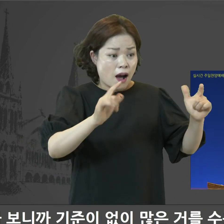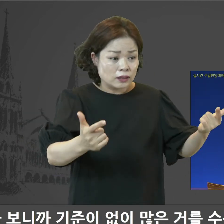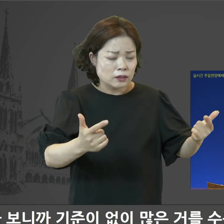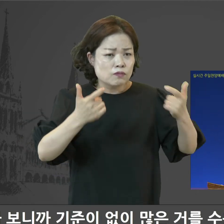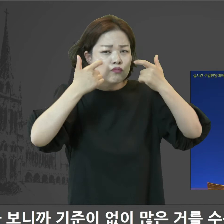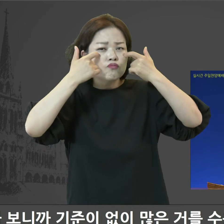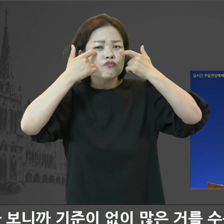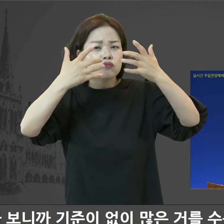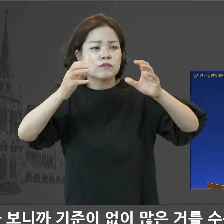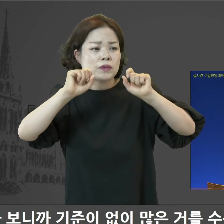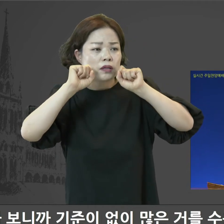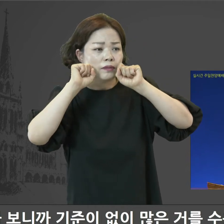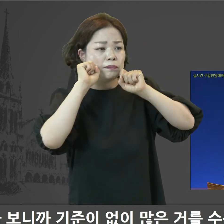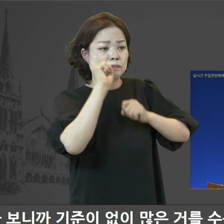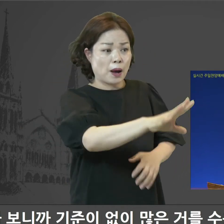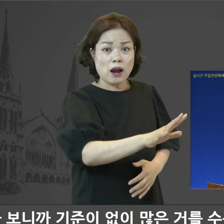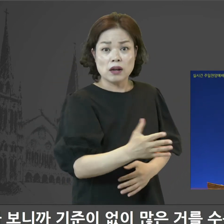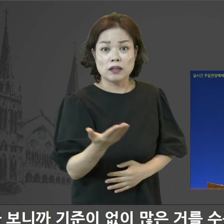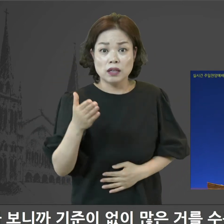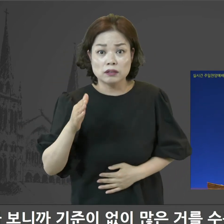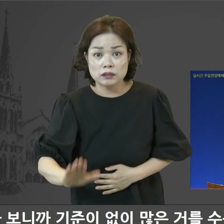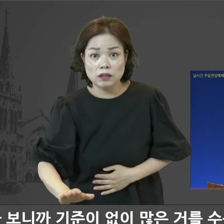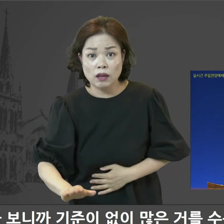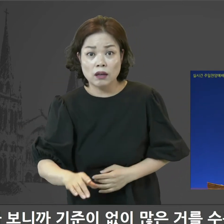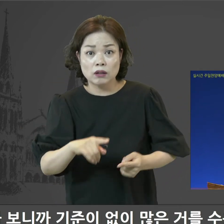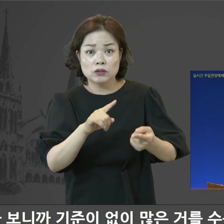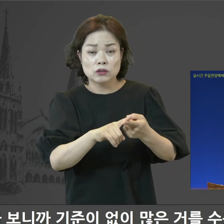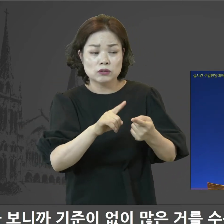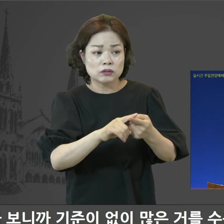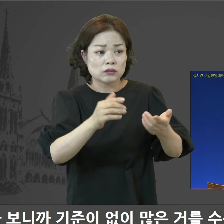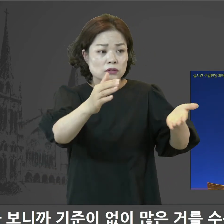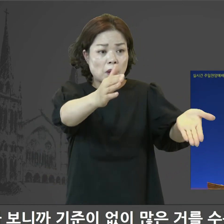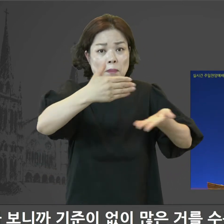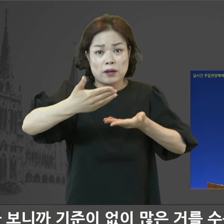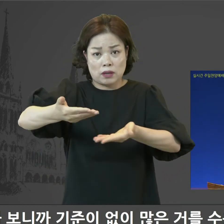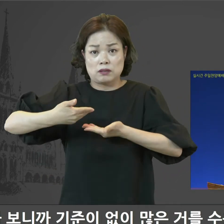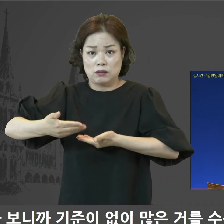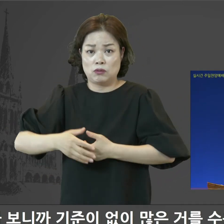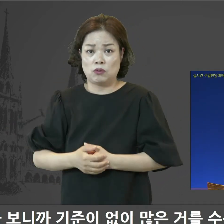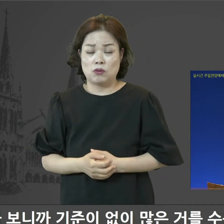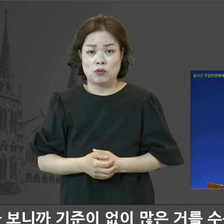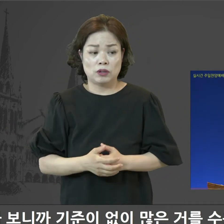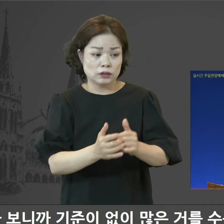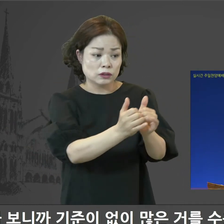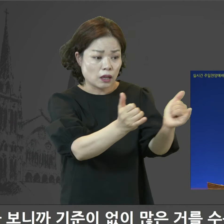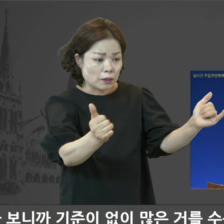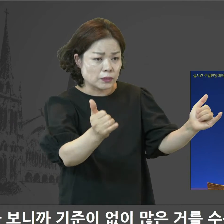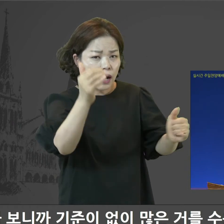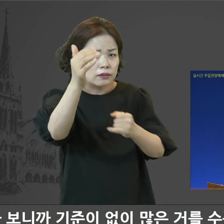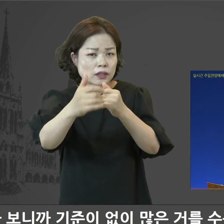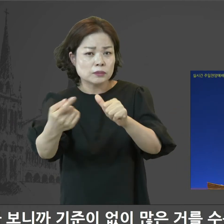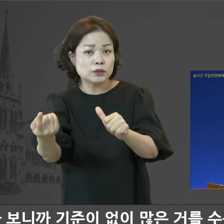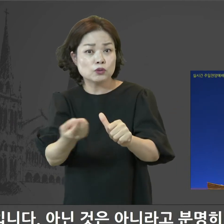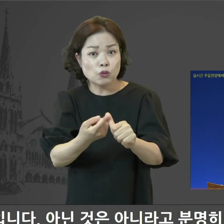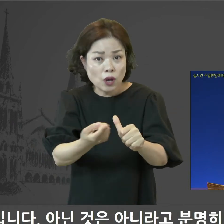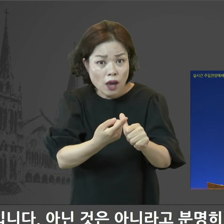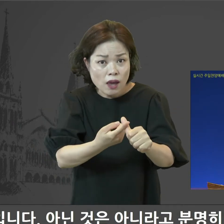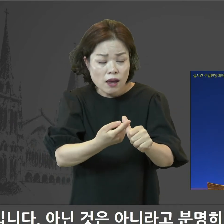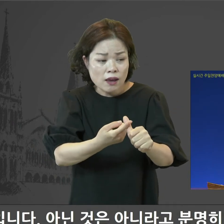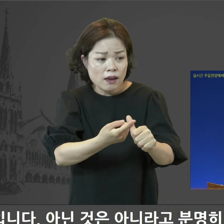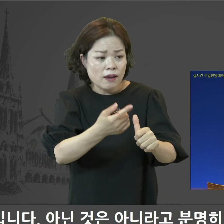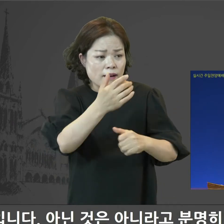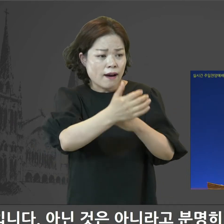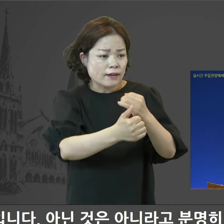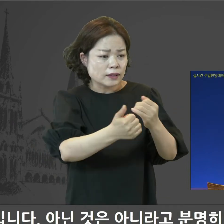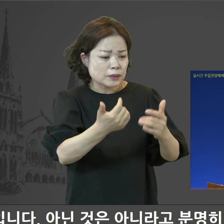아니라고 분명하게 말을 해야 되는데 그걸 다 수용해 버린다라는 거죠. 사람들이 하나님을 욕해도, 이 일이